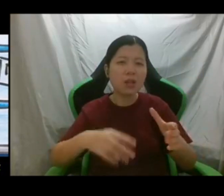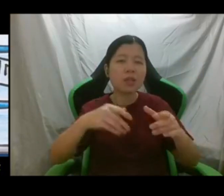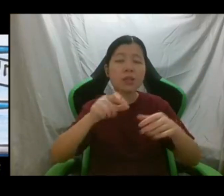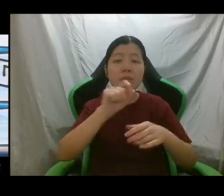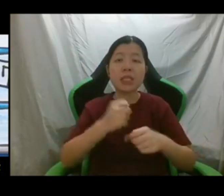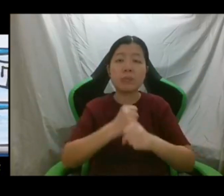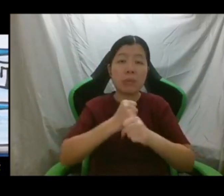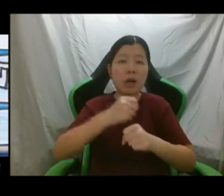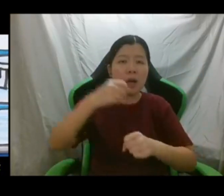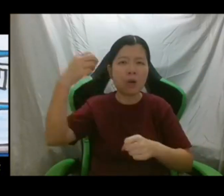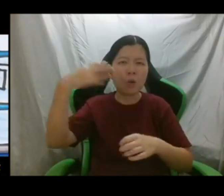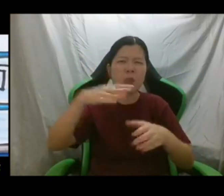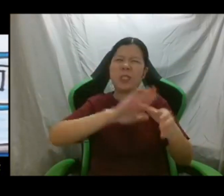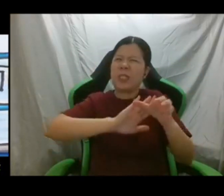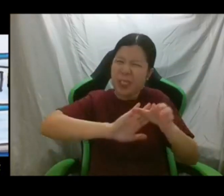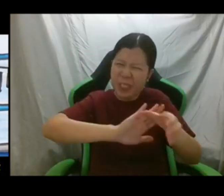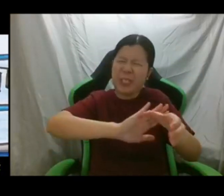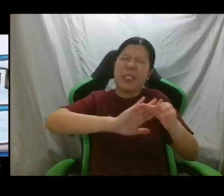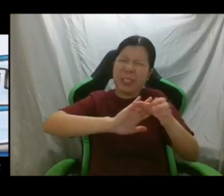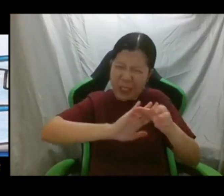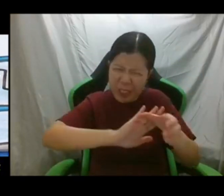都推唔喐個水缸啊！